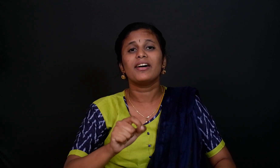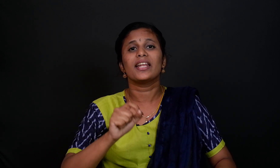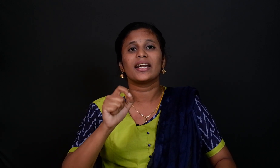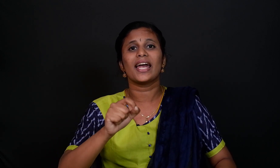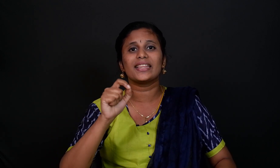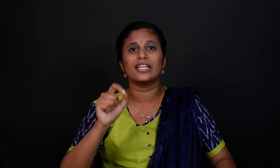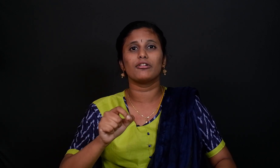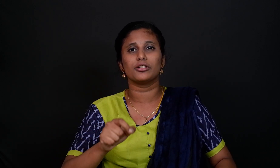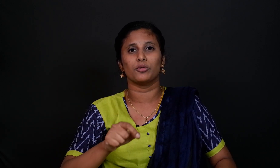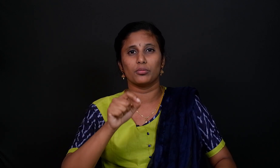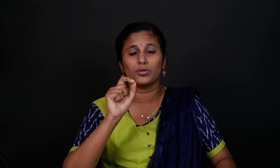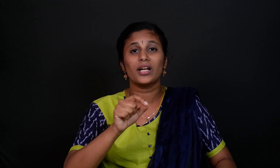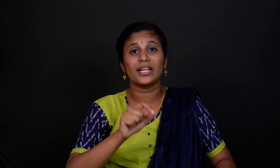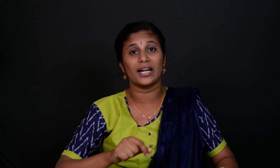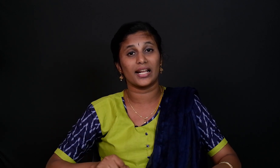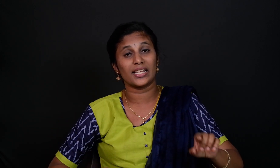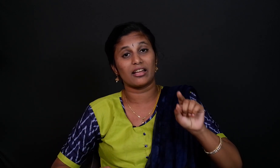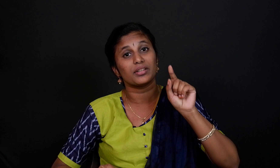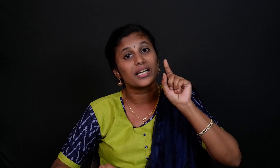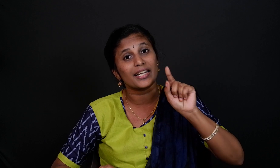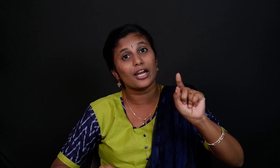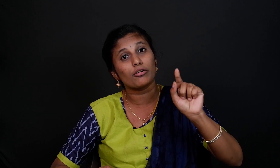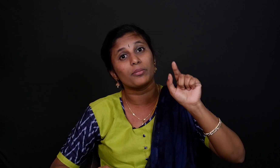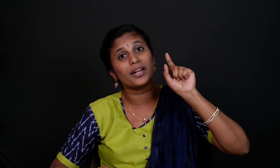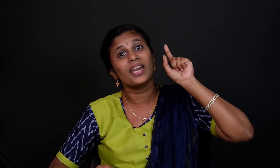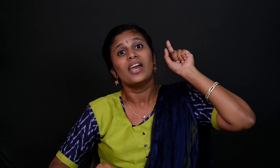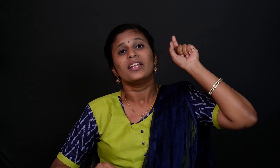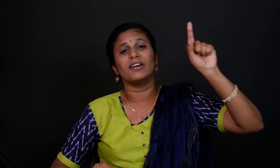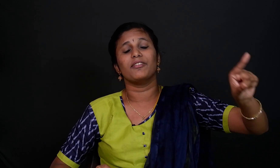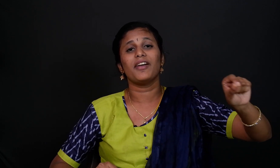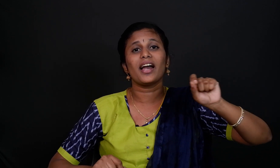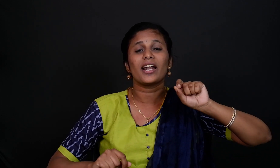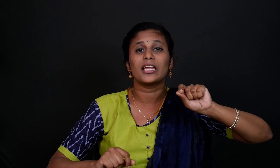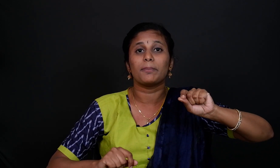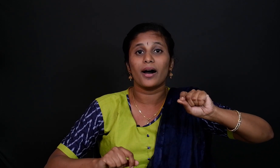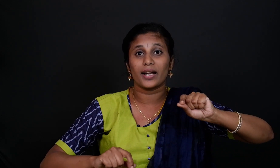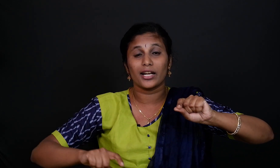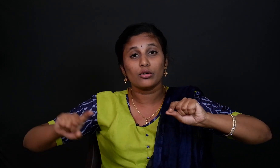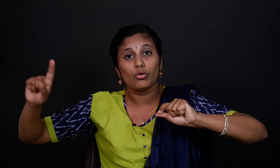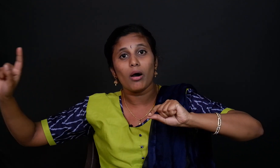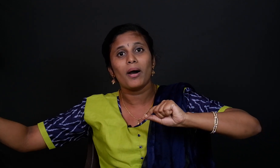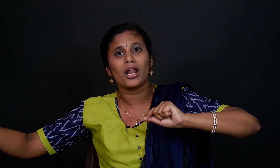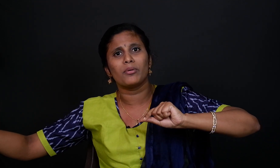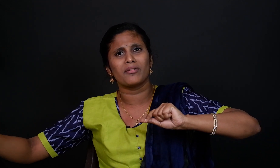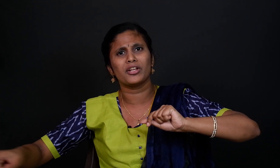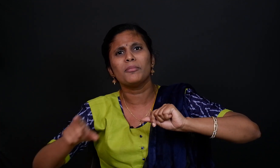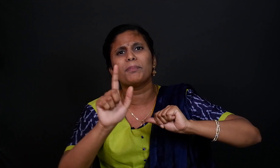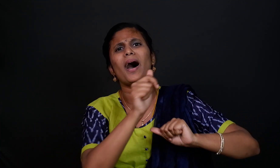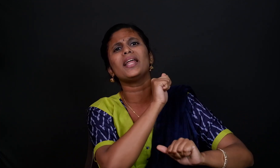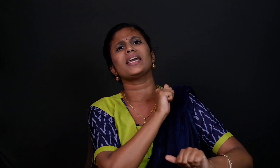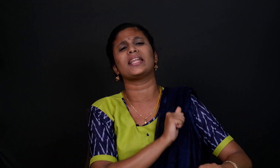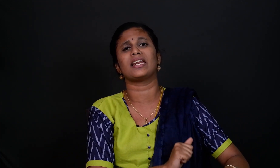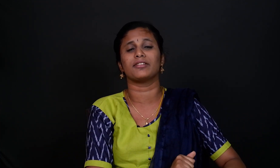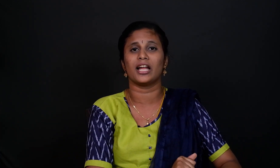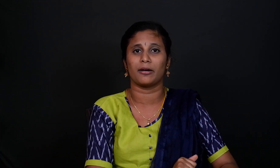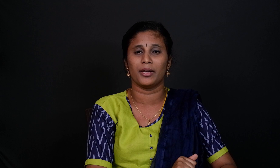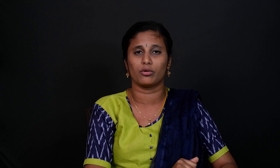ஜனவரி 2023 முதல் நாள்ல இருந்து, அதாவது வந்து கன்னியாகுமரி விவேகானந்தர் பாறையில இருந்து கோபாலபுரம் வரைக்கும் பாதயாத்திரை வந்து நாங்க